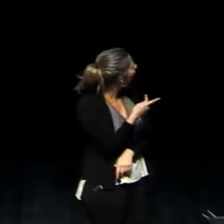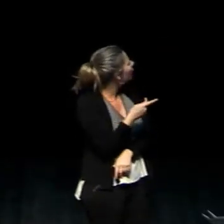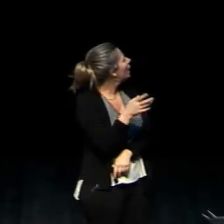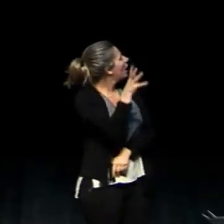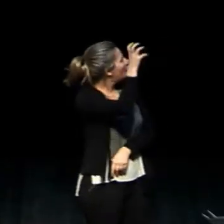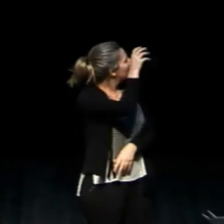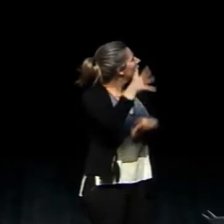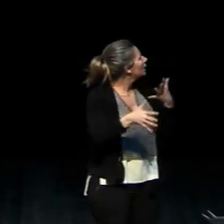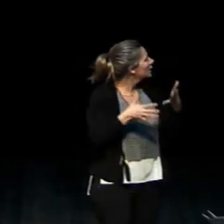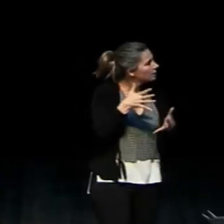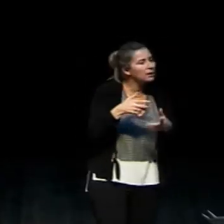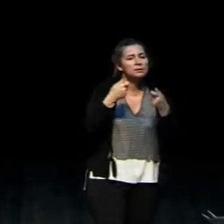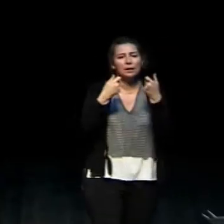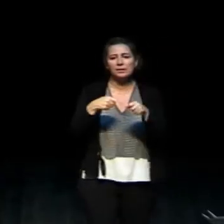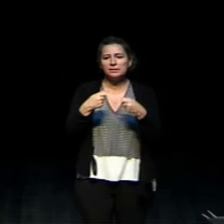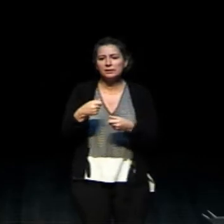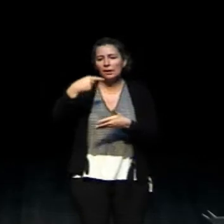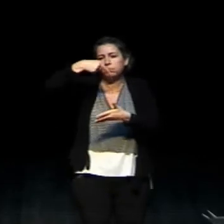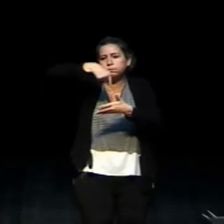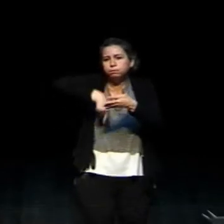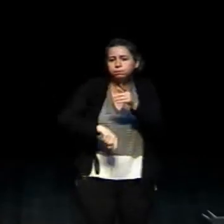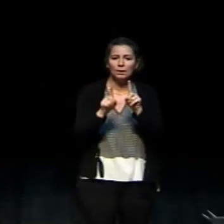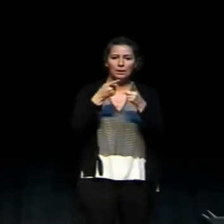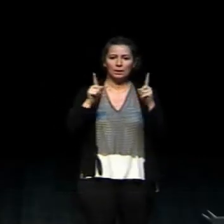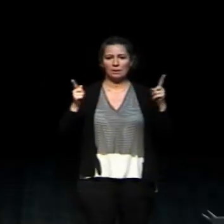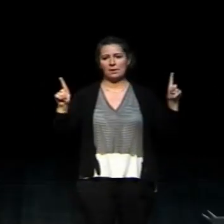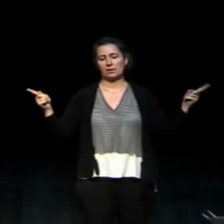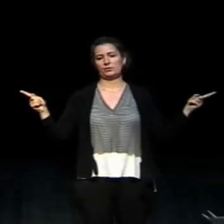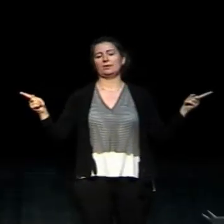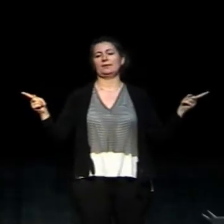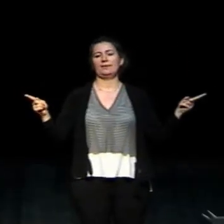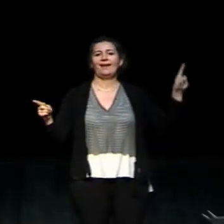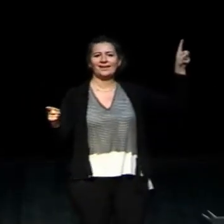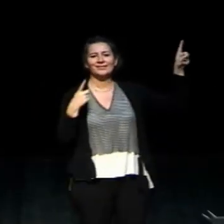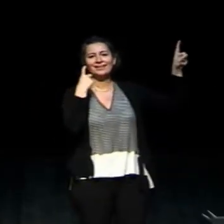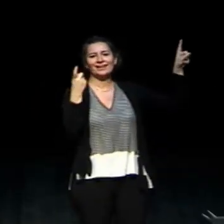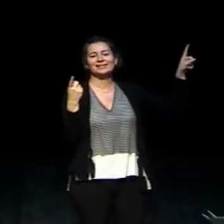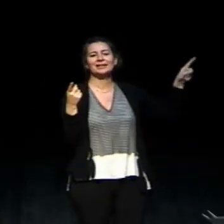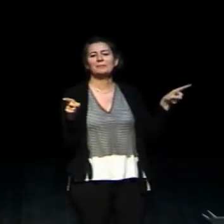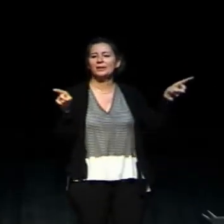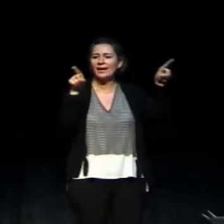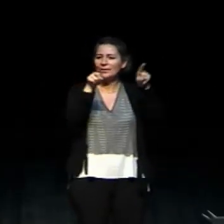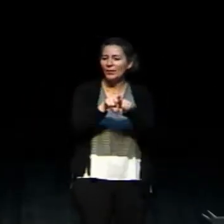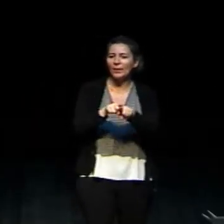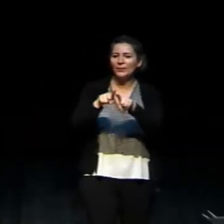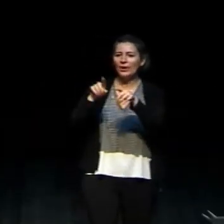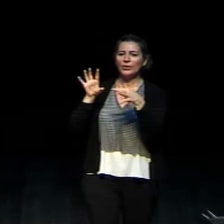não ocorre. O mesmo na língua de sinais. Então, isso é importante de ser dito para os alunos. Uma outra fala com relação